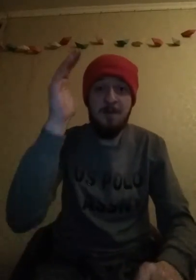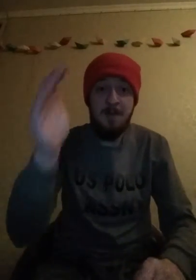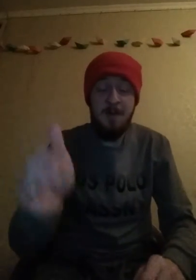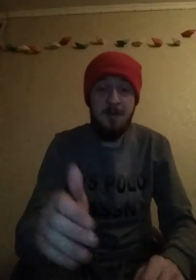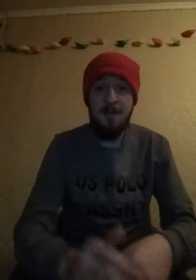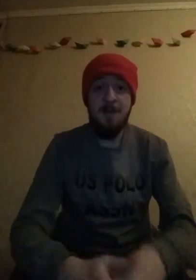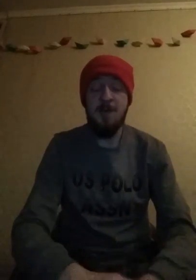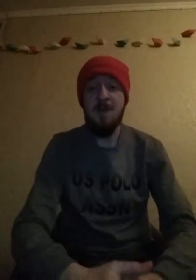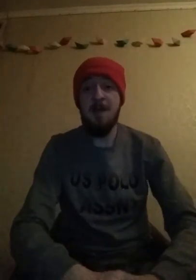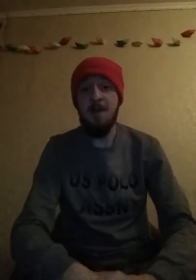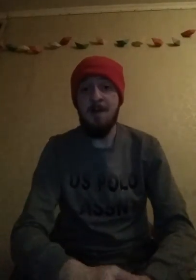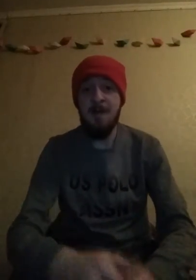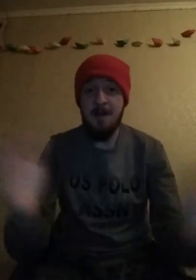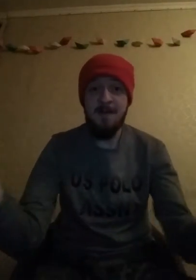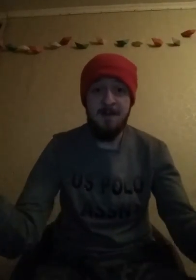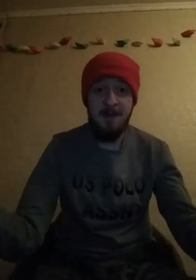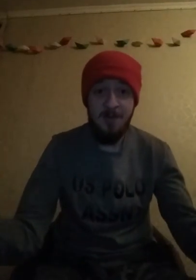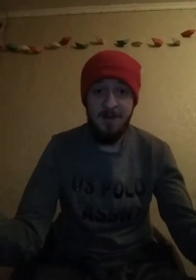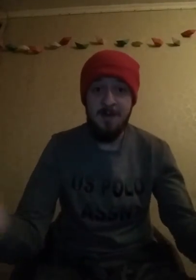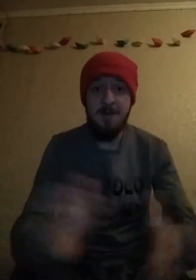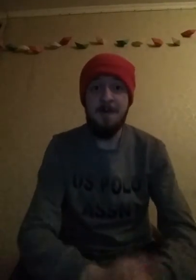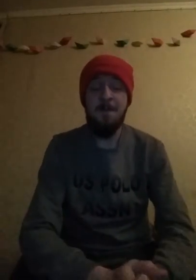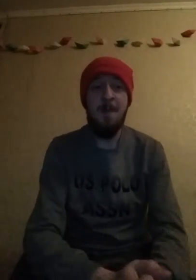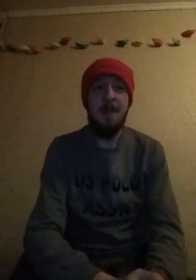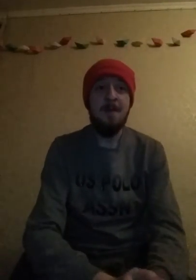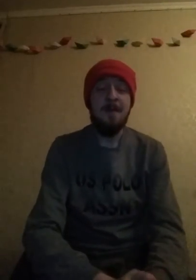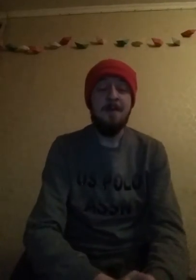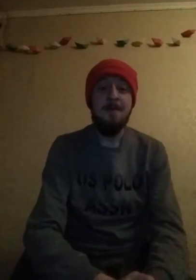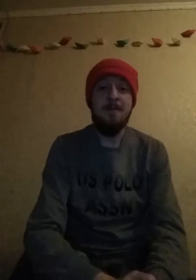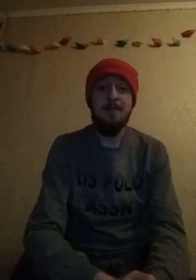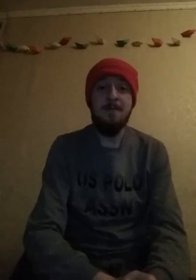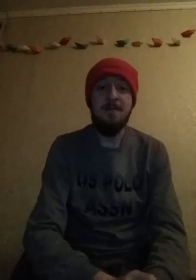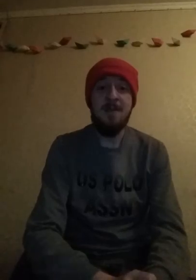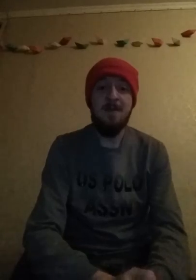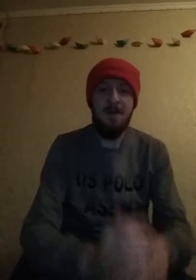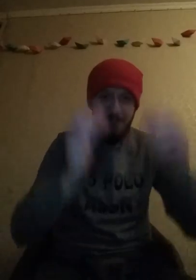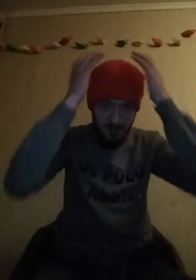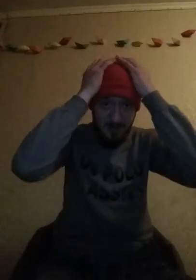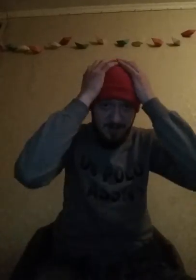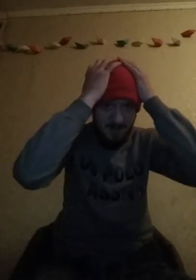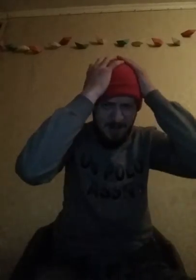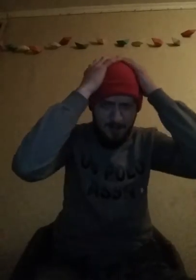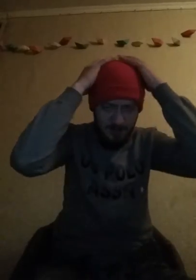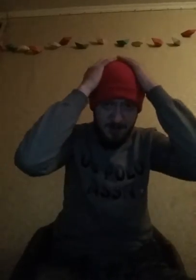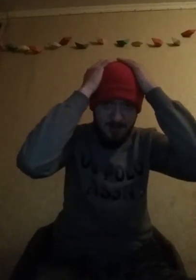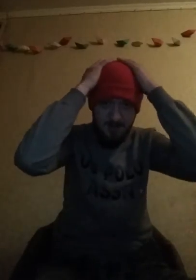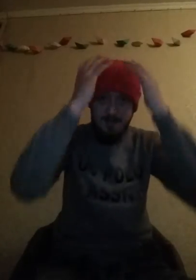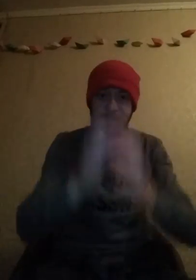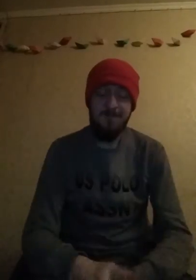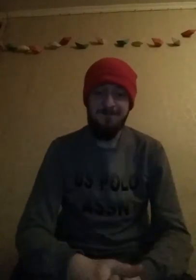გამარჯობათ, მეგობრებო, ისე მიგახავართ ალექსანდრე გიურგაძე ვარ. წერმანტელი ბოდიელის მე გამოვაჩინე რომ